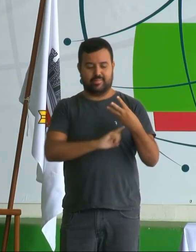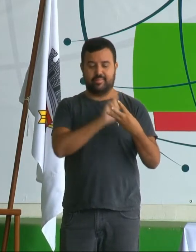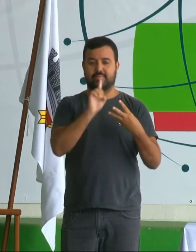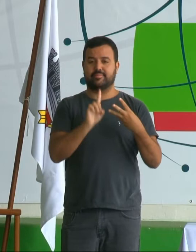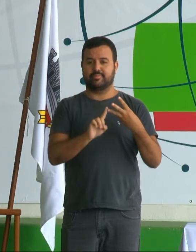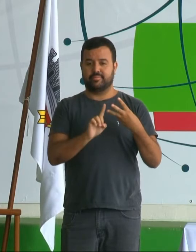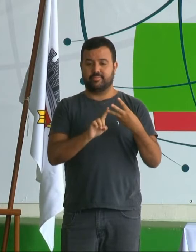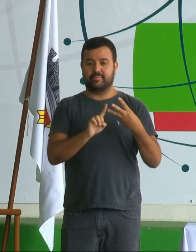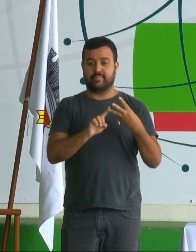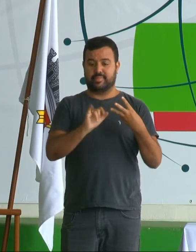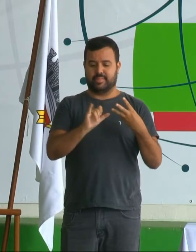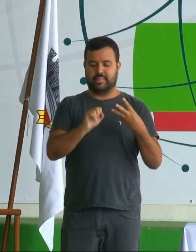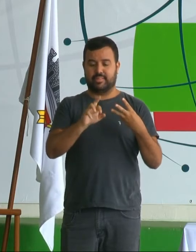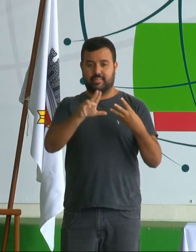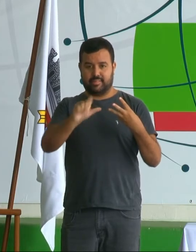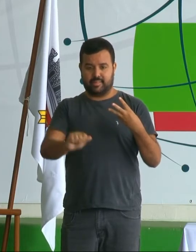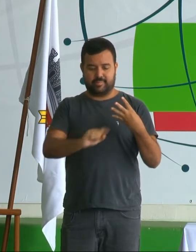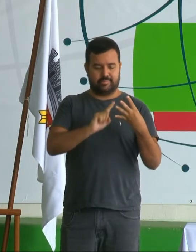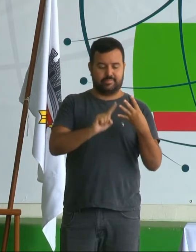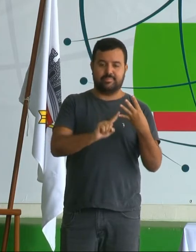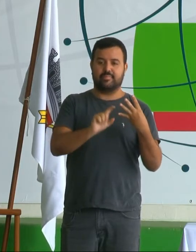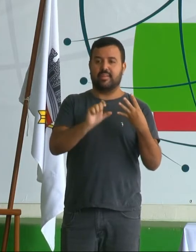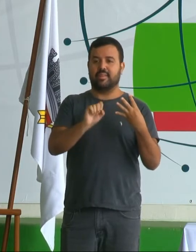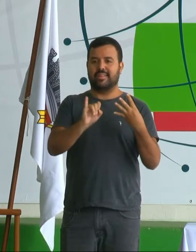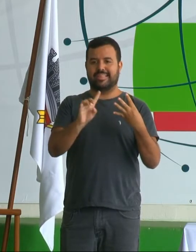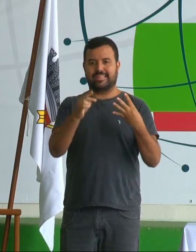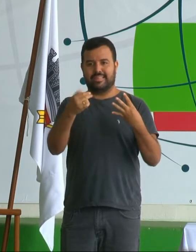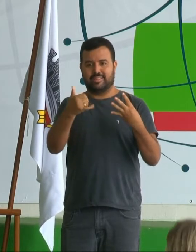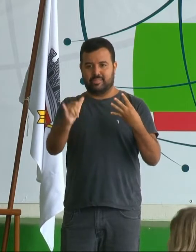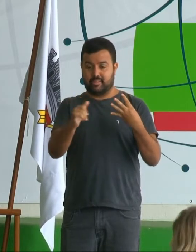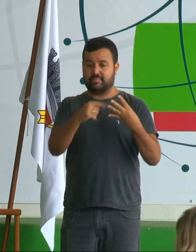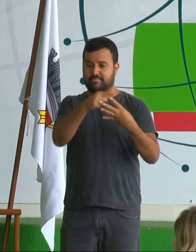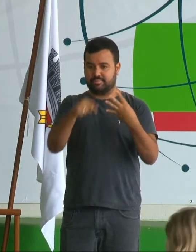Souza, Isaura Nobre e Sidney Quezada.